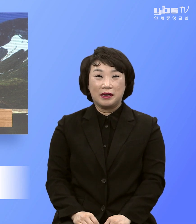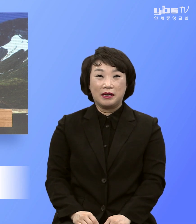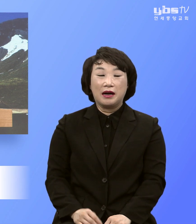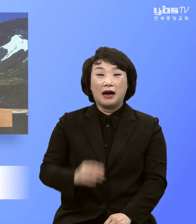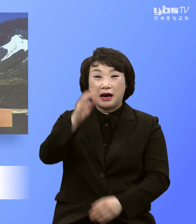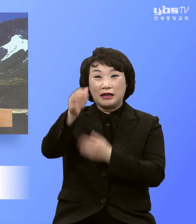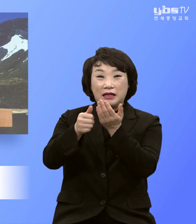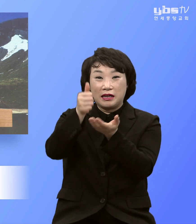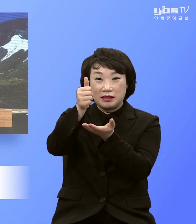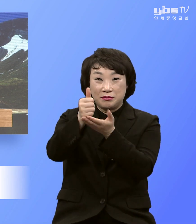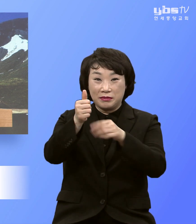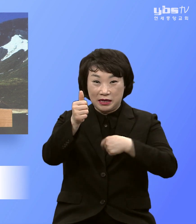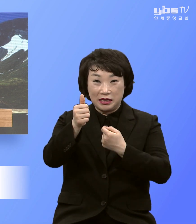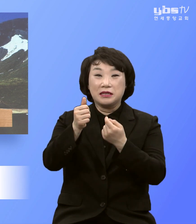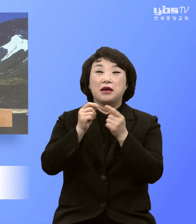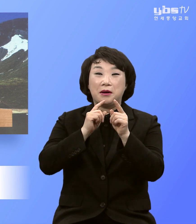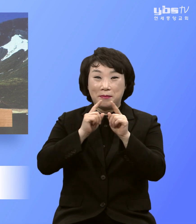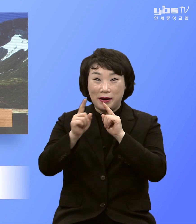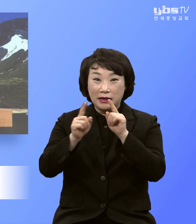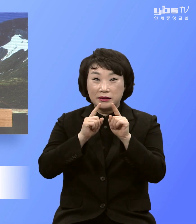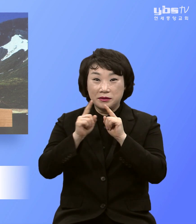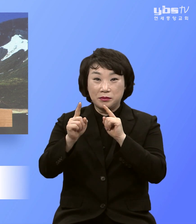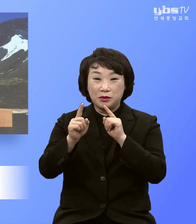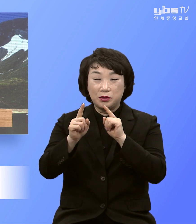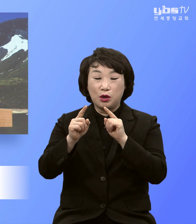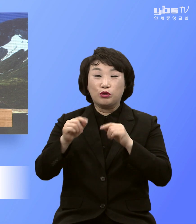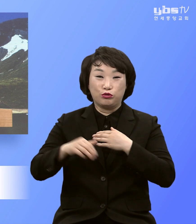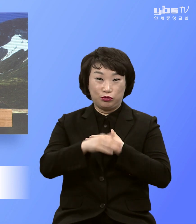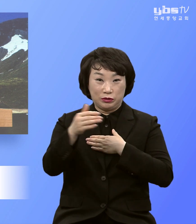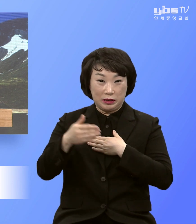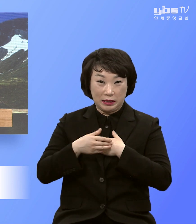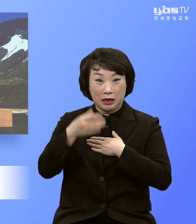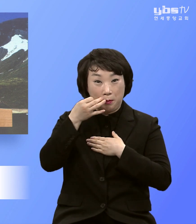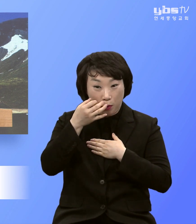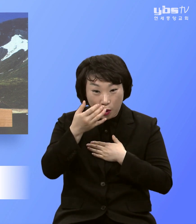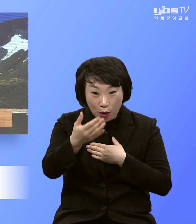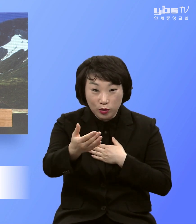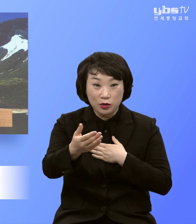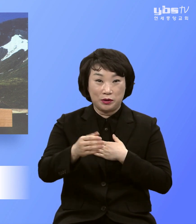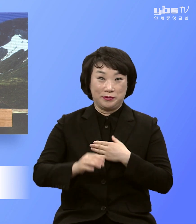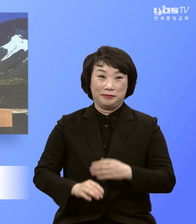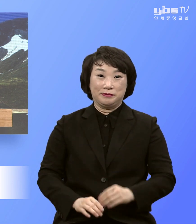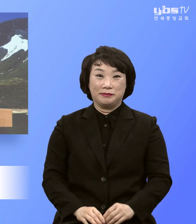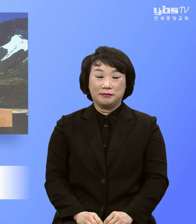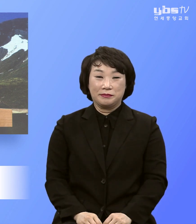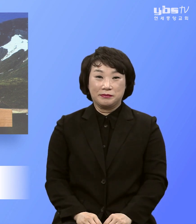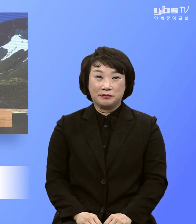그분은 자신을 말씀으로 우리에게 나타내셨고